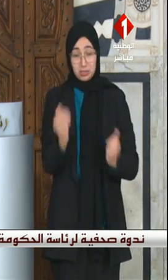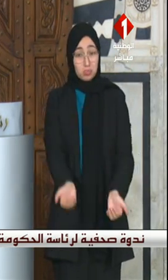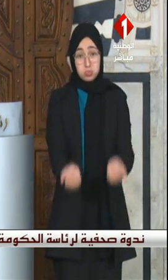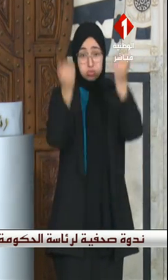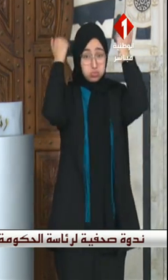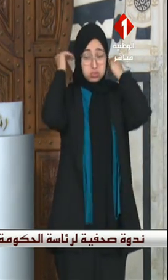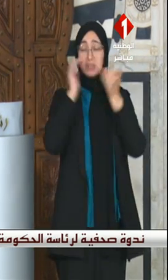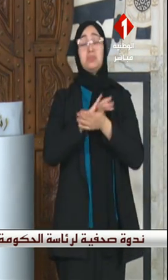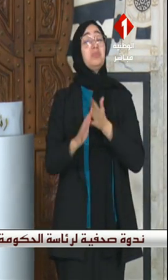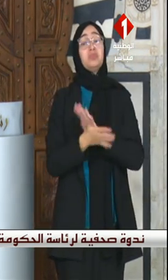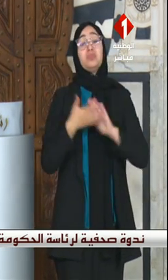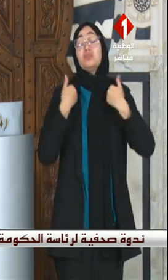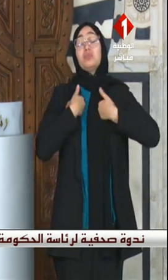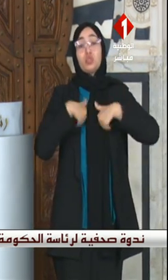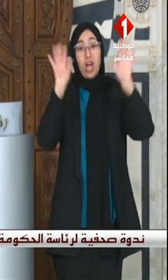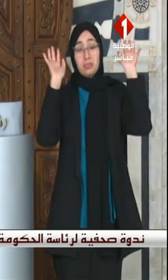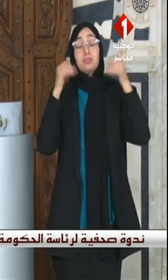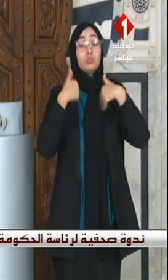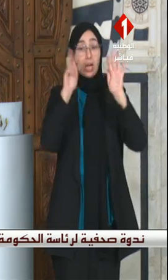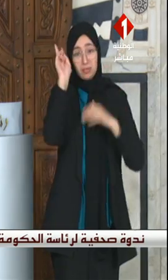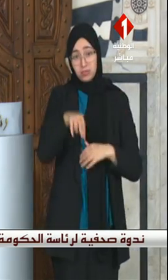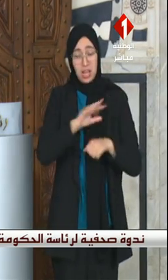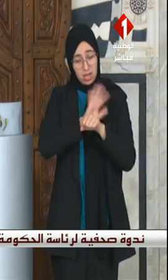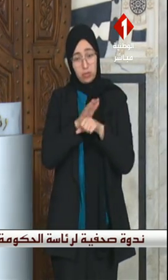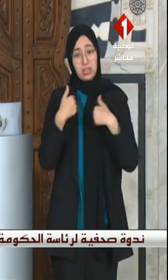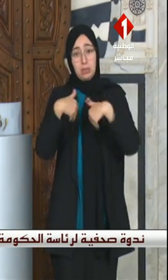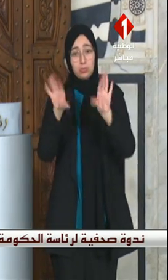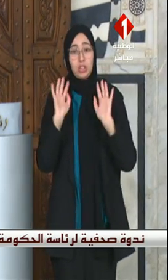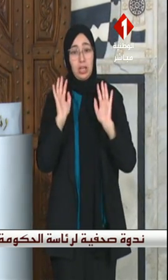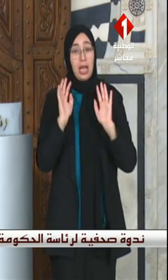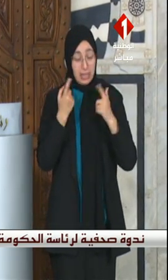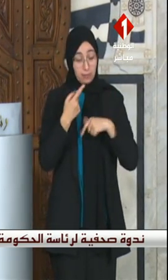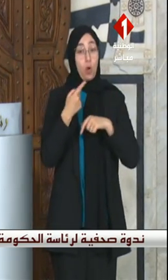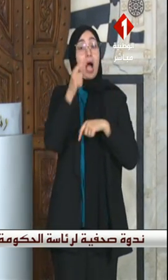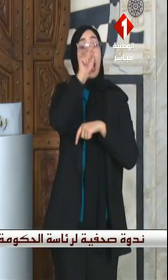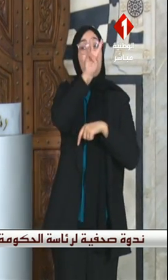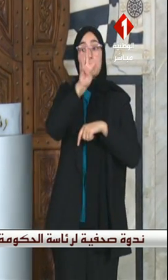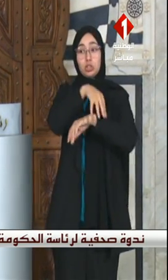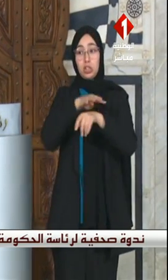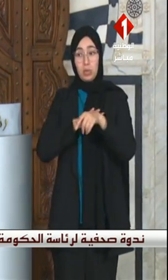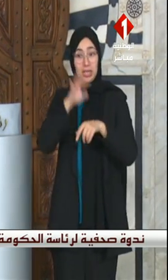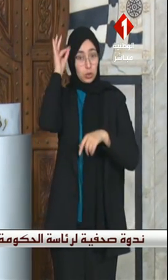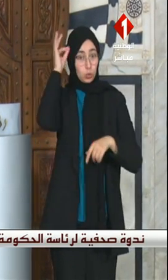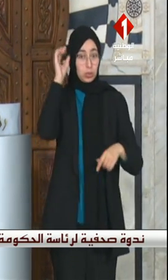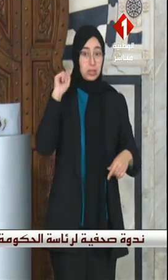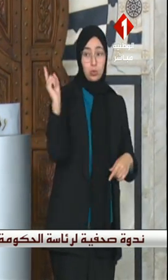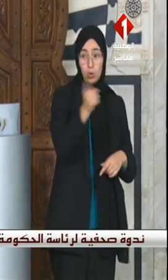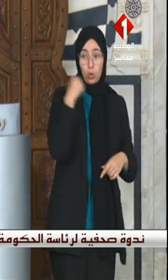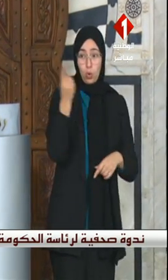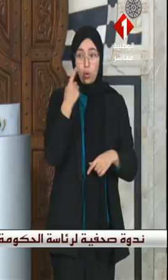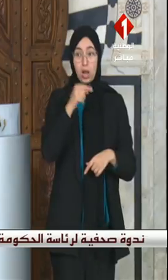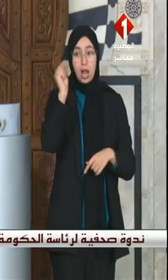يكون معناتها الوضع الوبائي يكون كله في جميع المناطق في الجمهورية التونسية، يكون